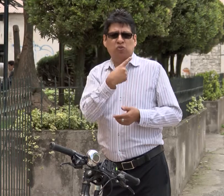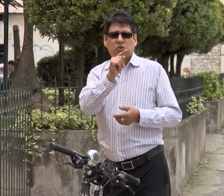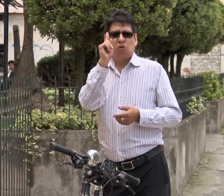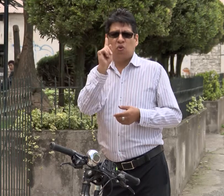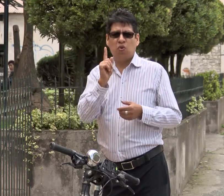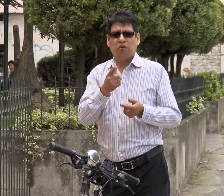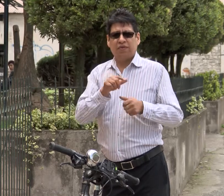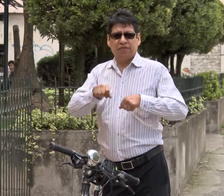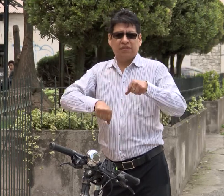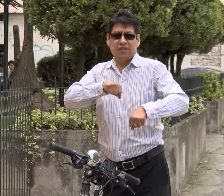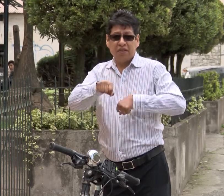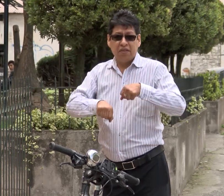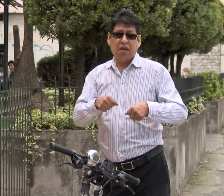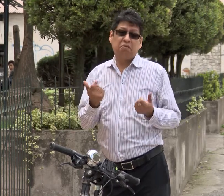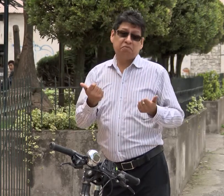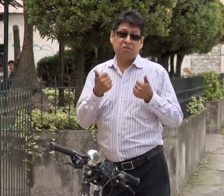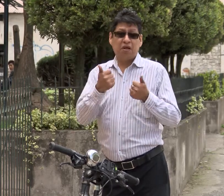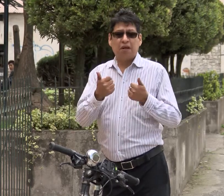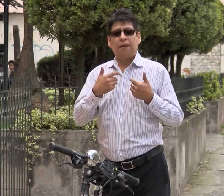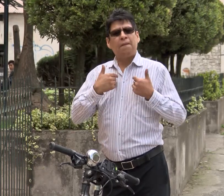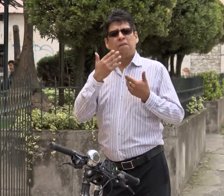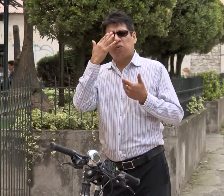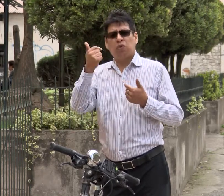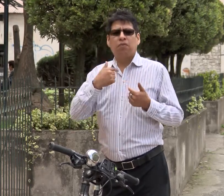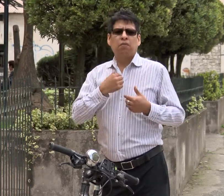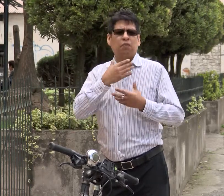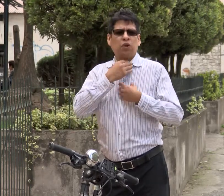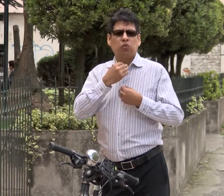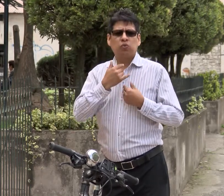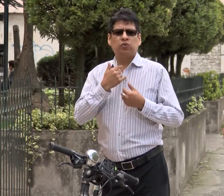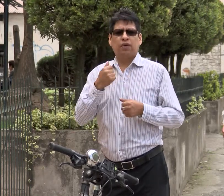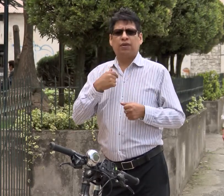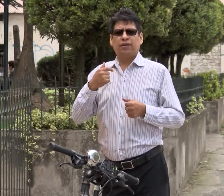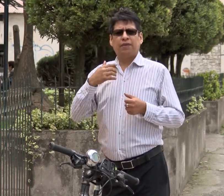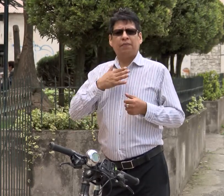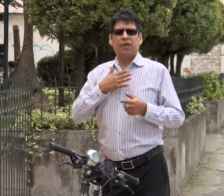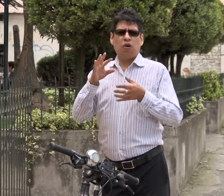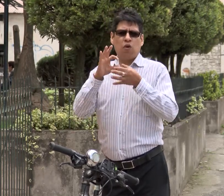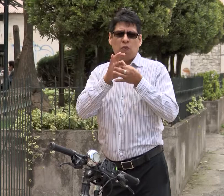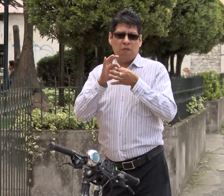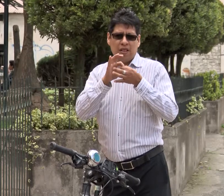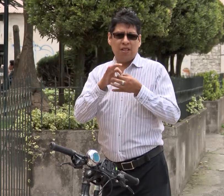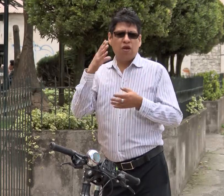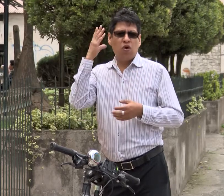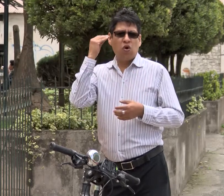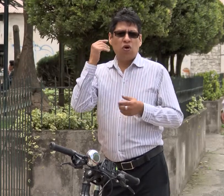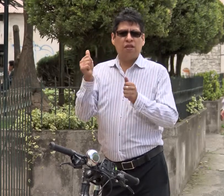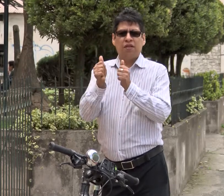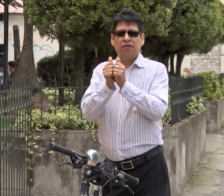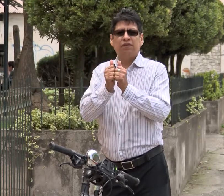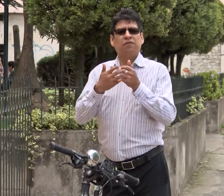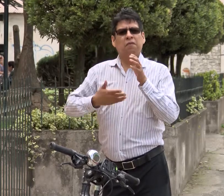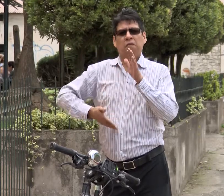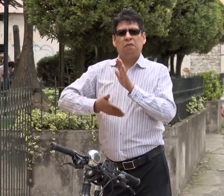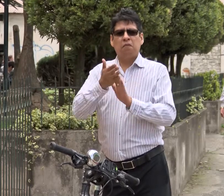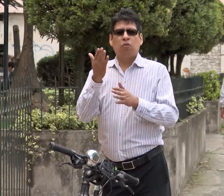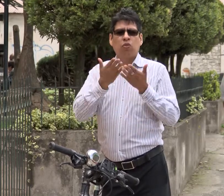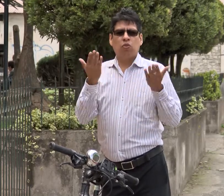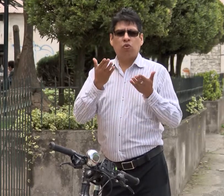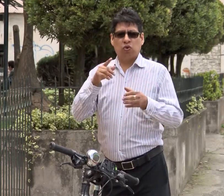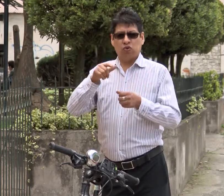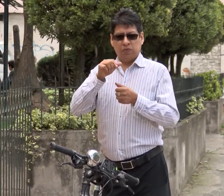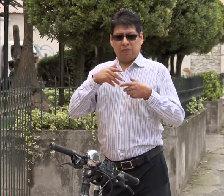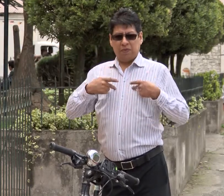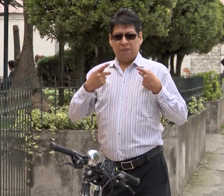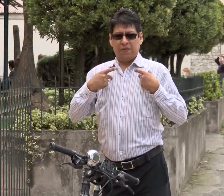lograr después de muchos intentos empecé de caída tres caídas la